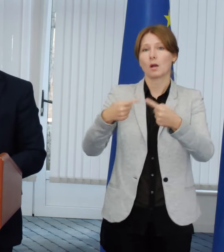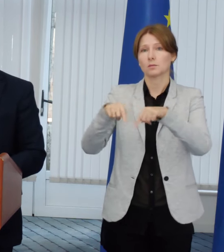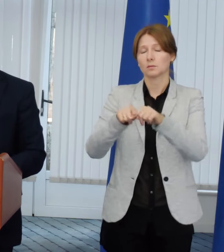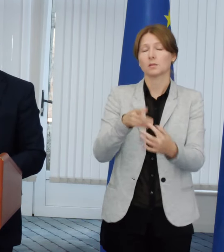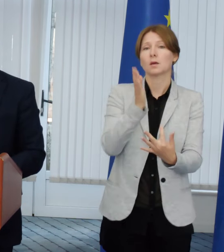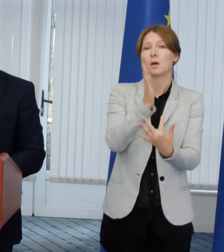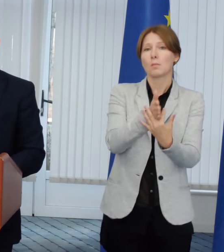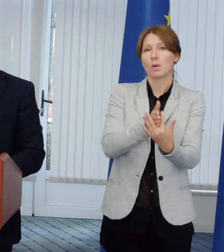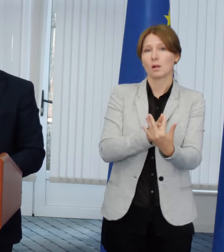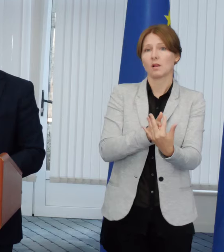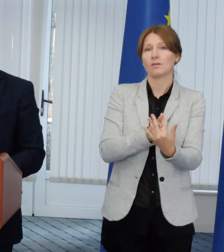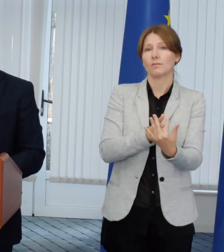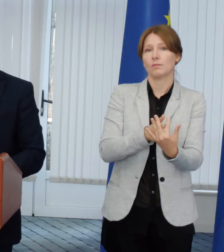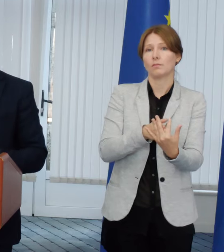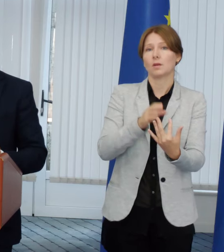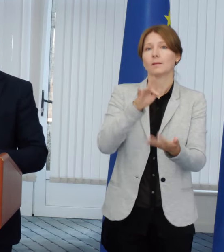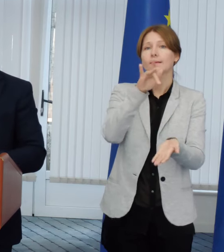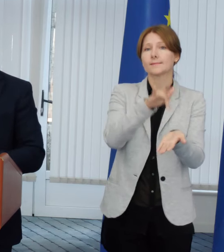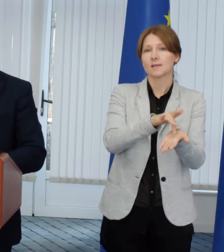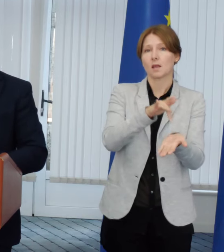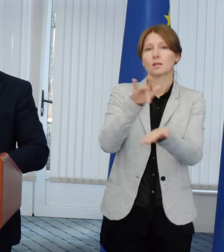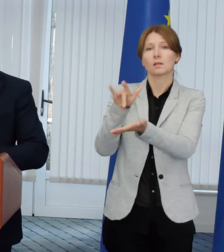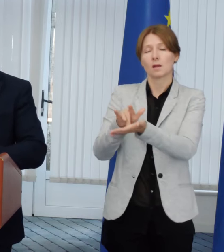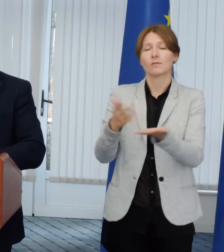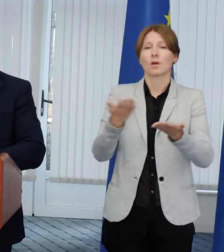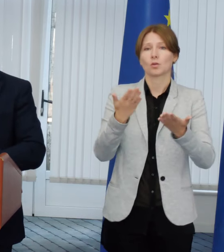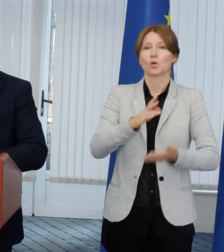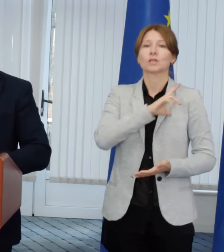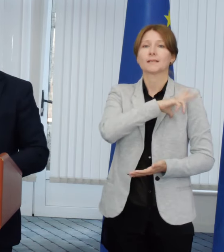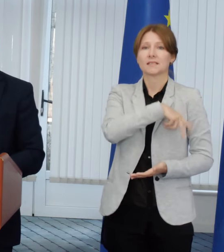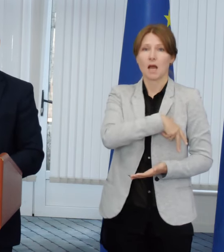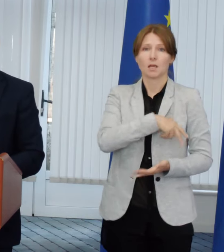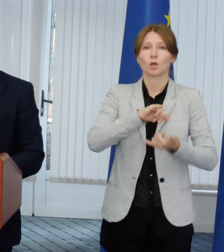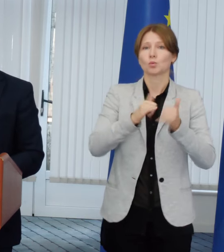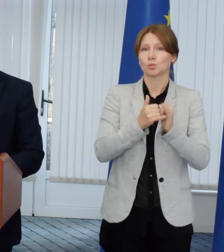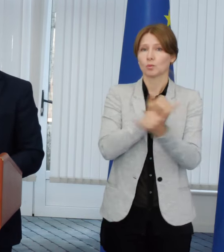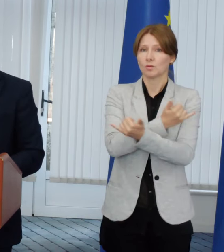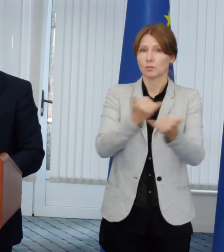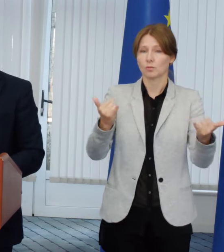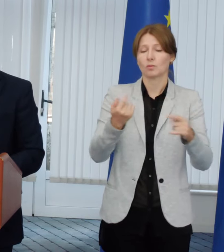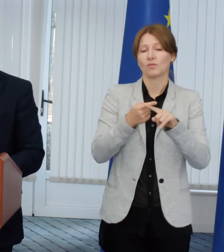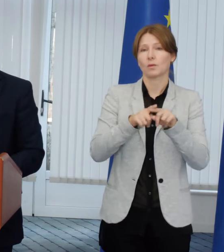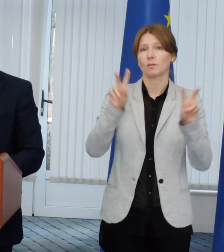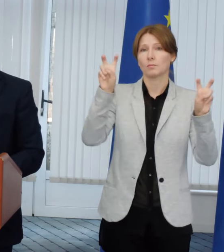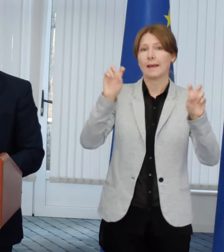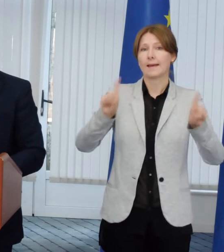jumătate din rețeaua de centre de servicii sociale pe care le gestionăm în contextul reformei Restart.